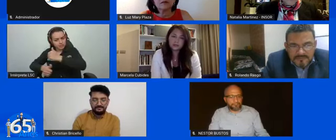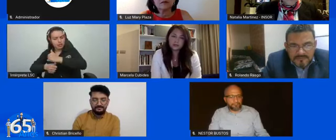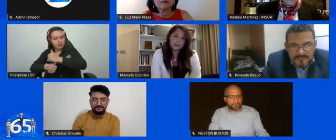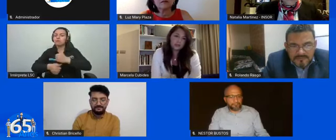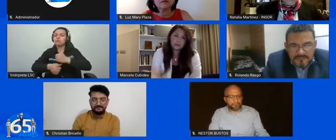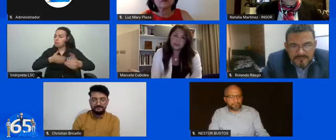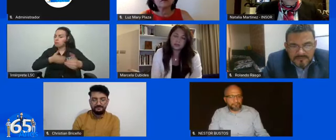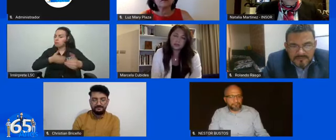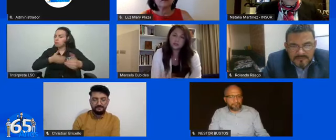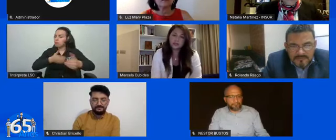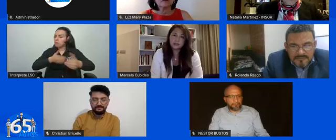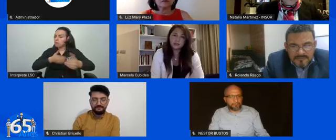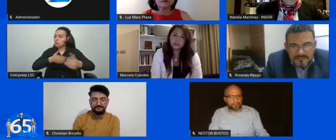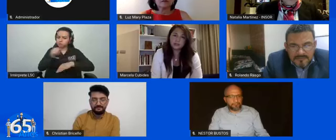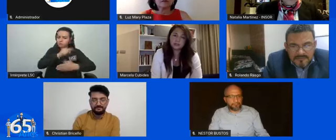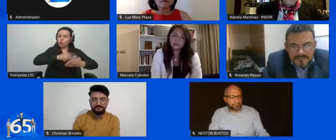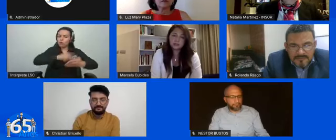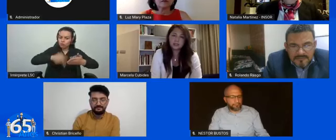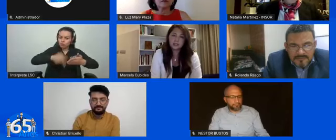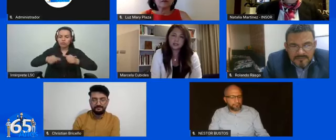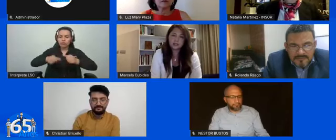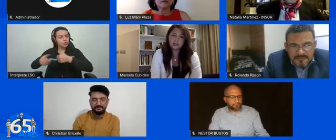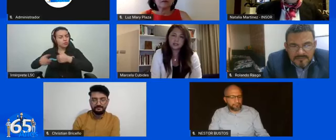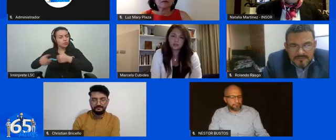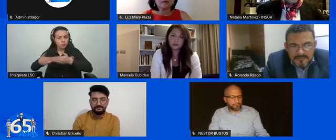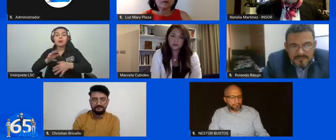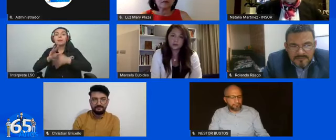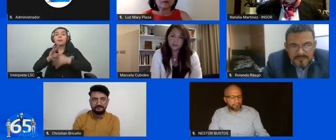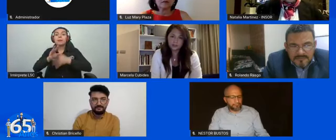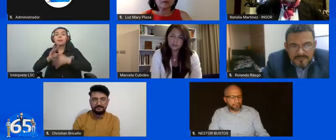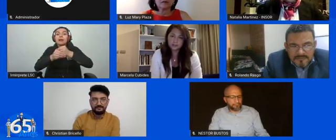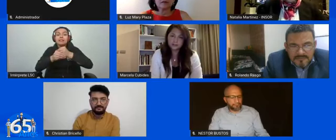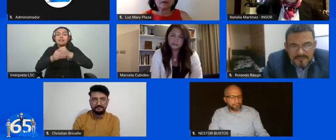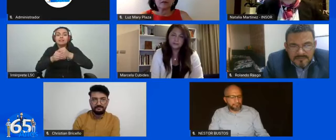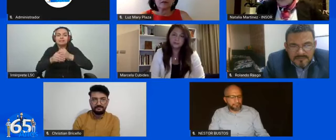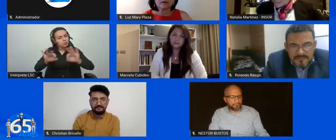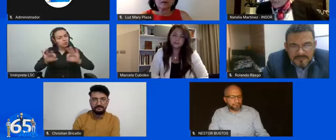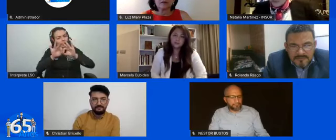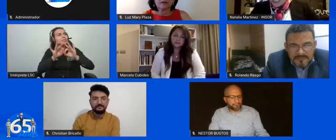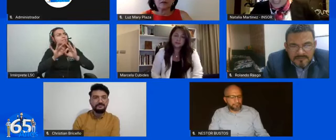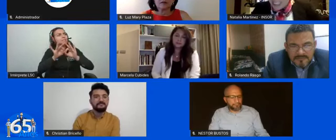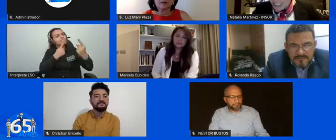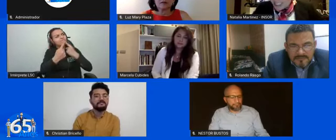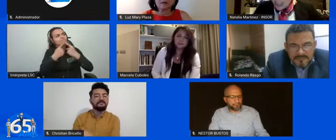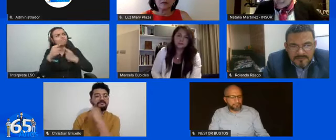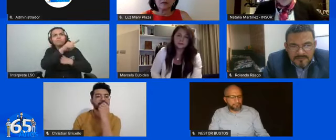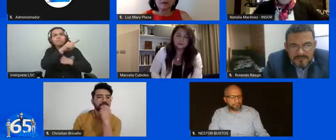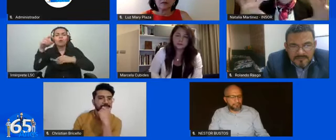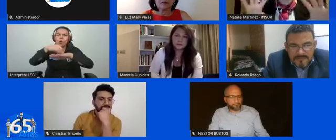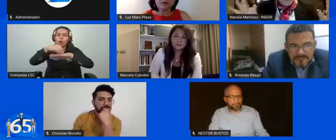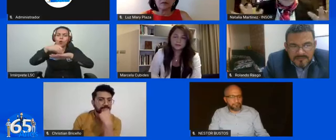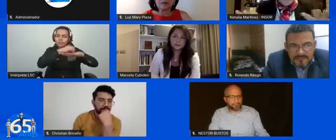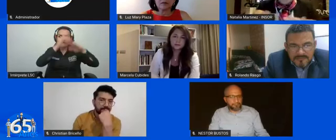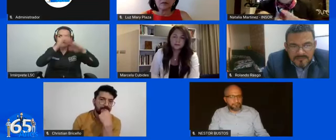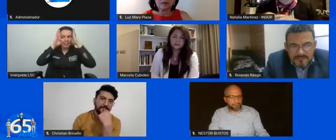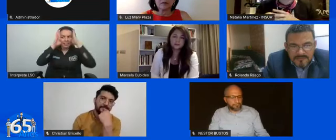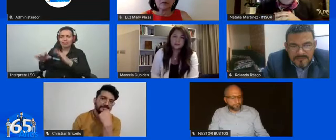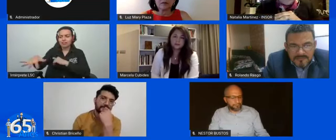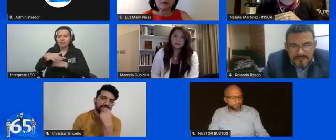permanente con las principales organizaciones de sordos del país. Marce, muchas gracias. Yo creo que aquí